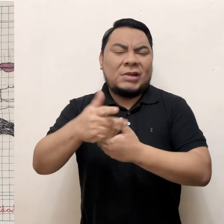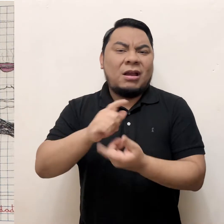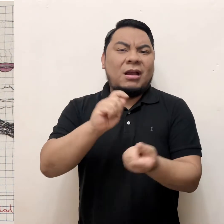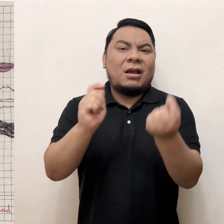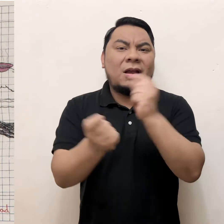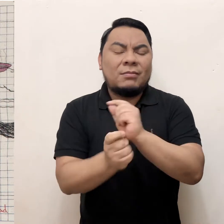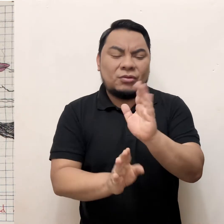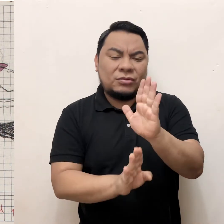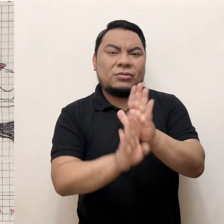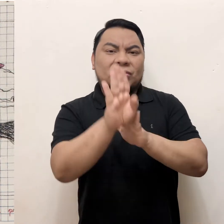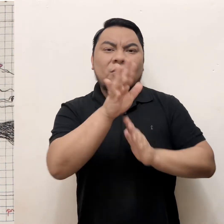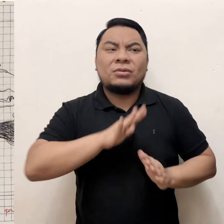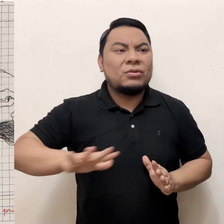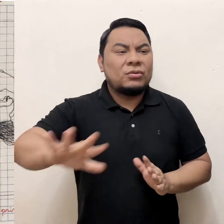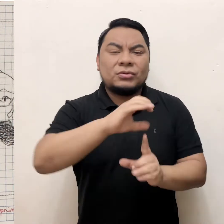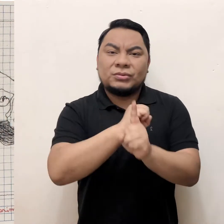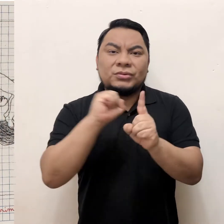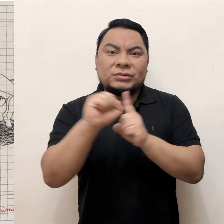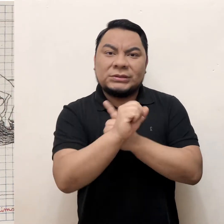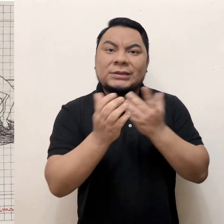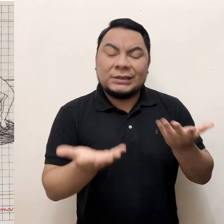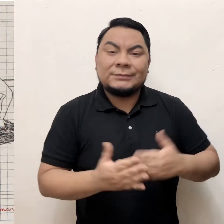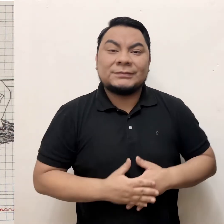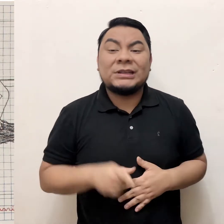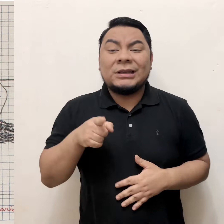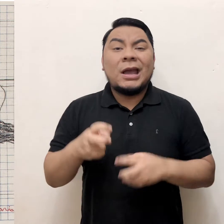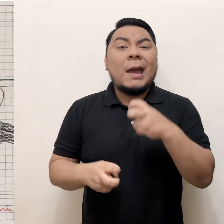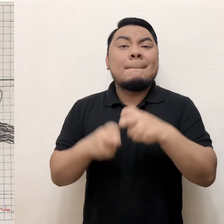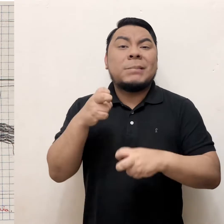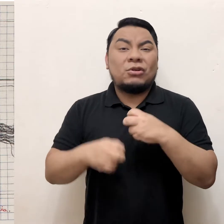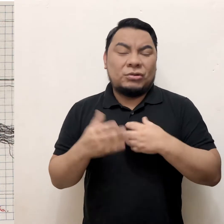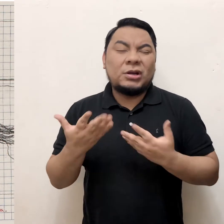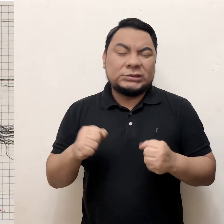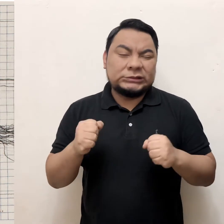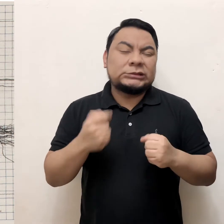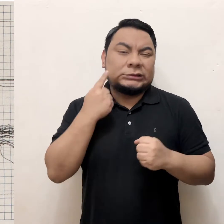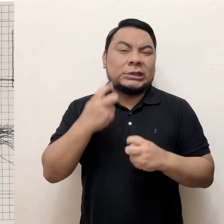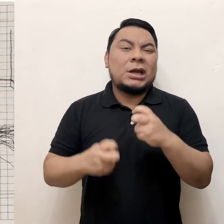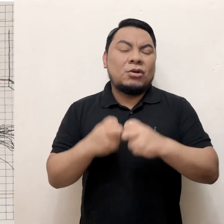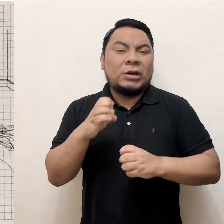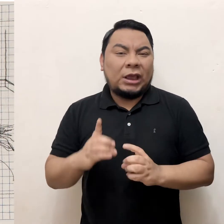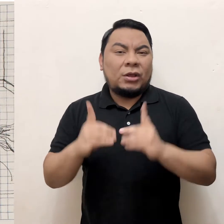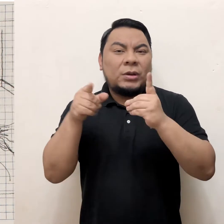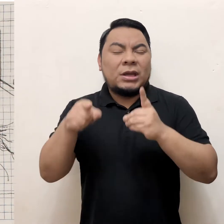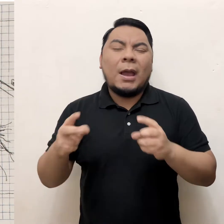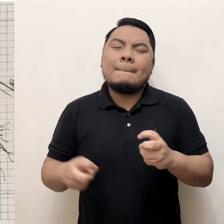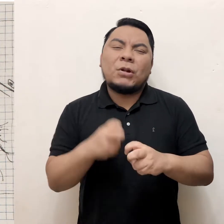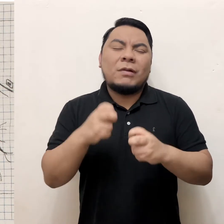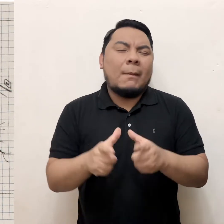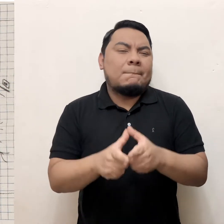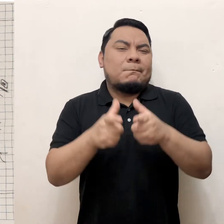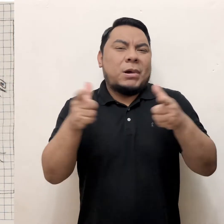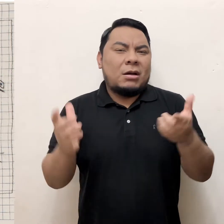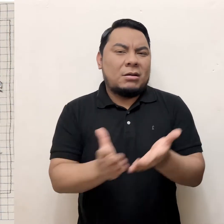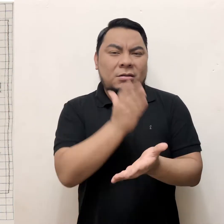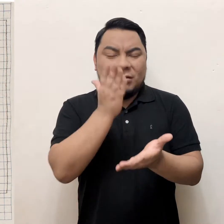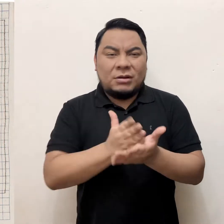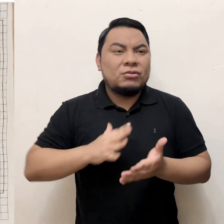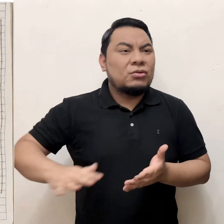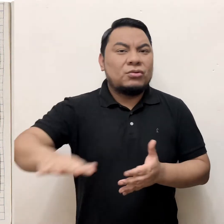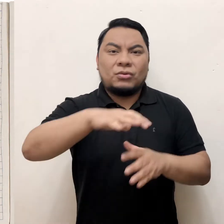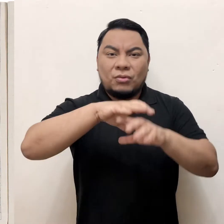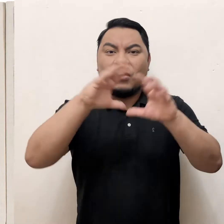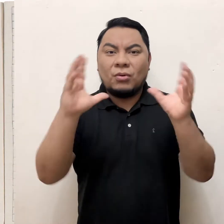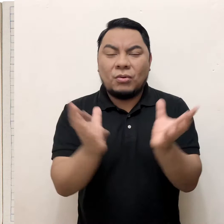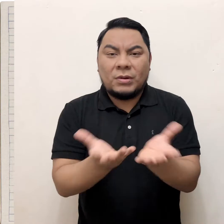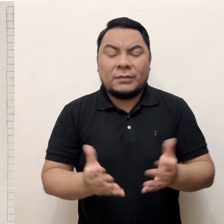desarrollo de nuestras sociedades. La crisis de la educación es el problema principal de nuestra crisis global.